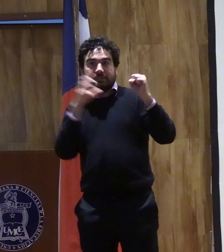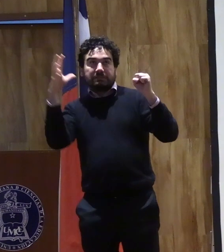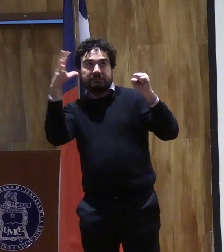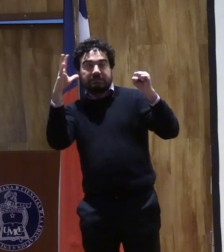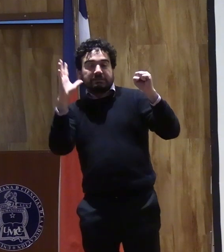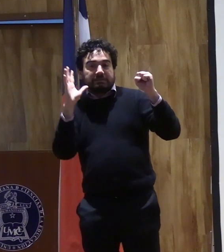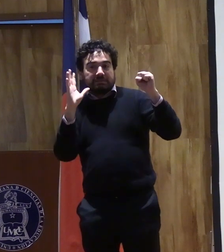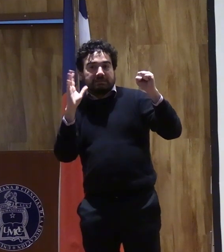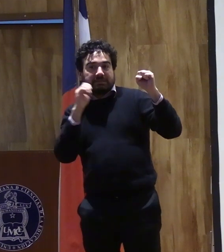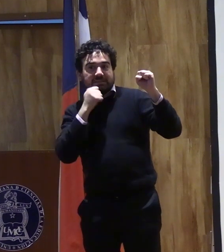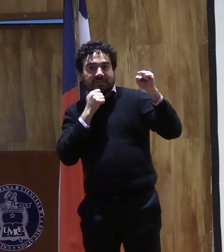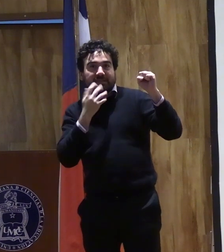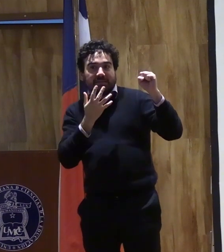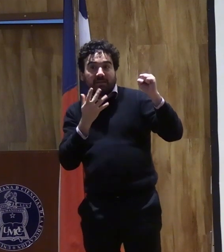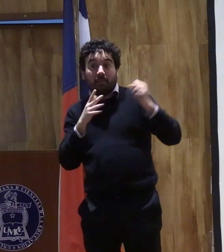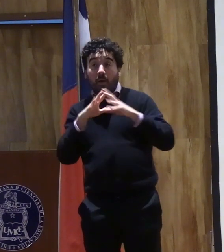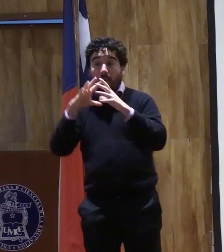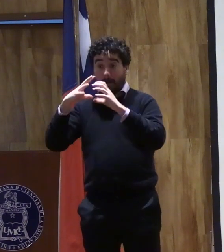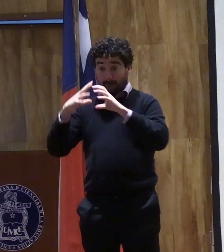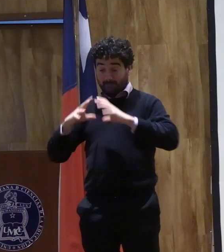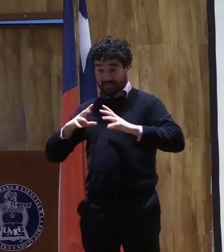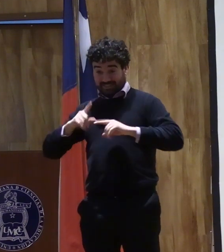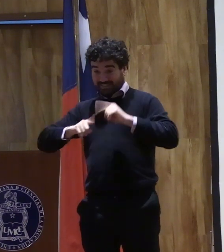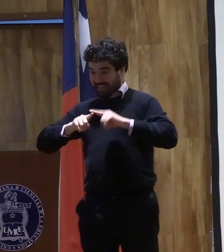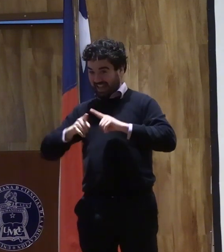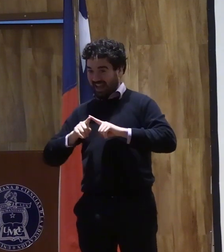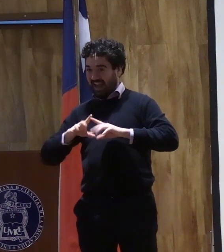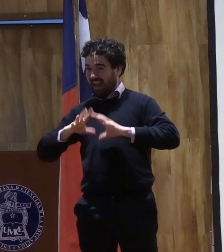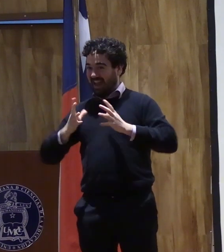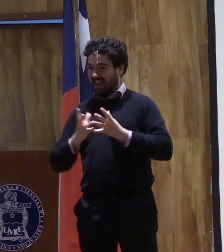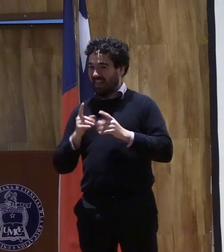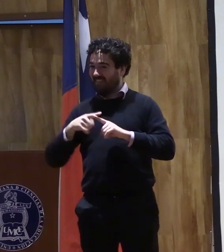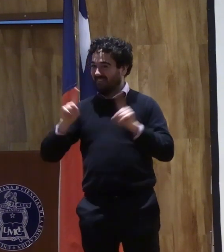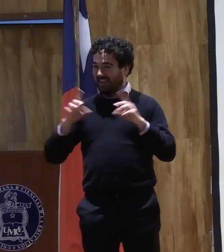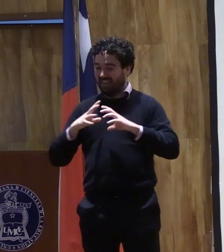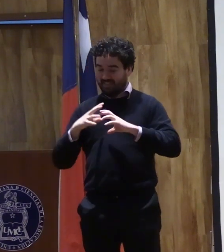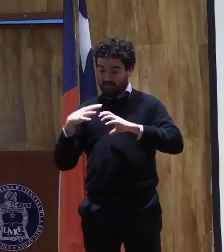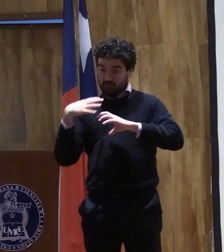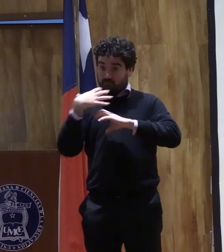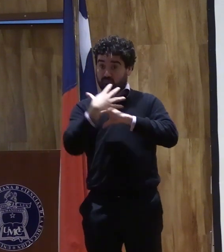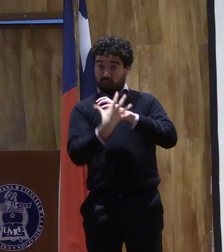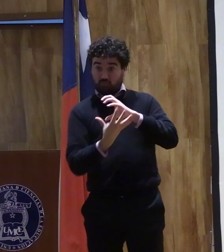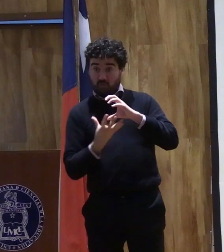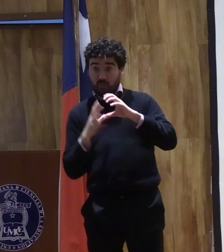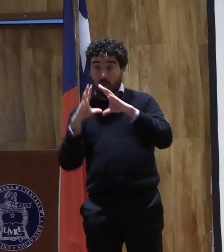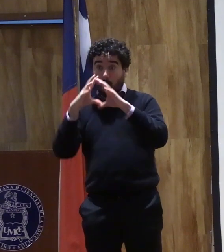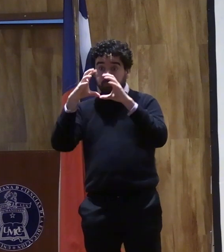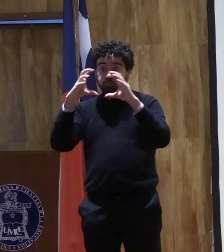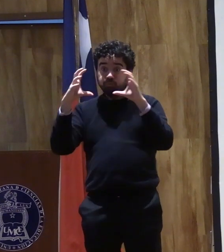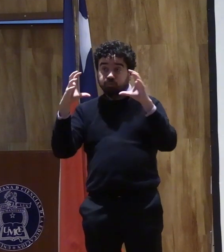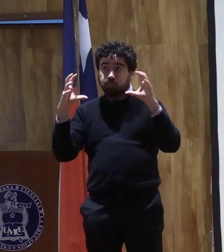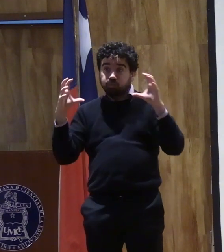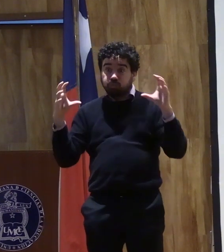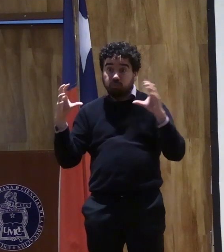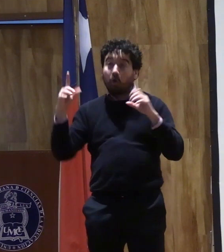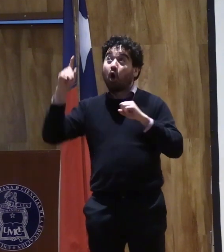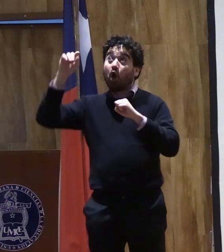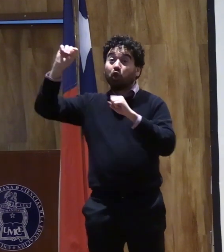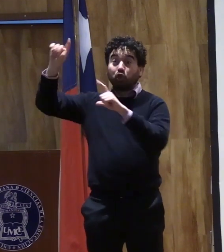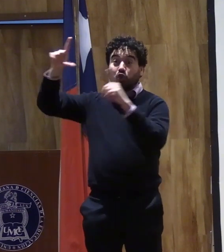todo si está nublado, en un día nublado tenemos la maravilla de que el sol no calienta tanto el